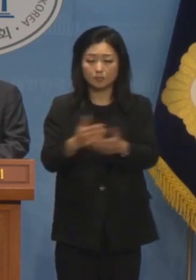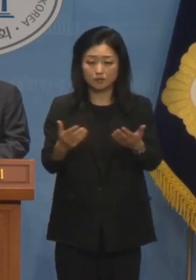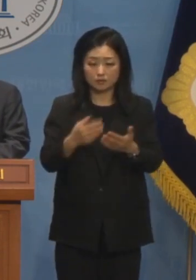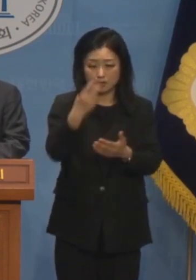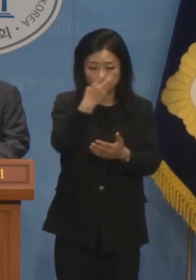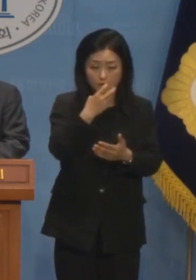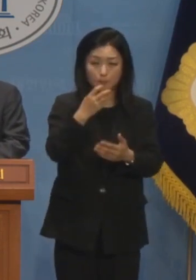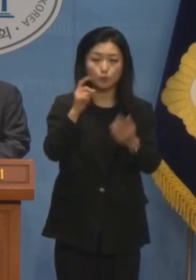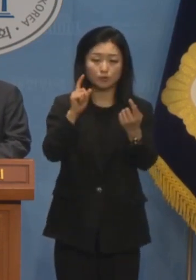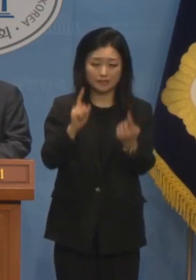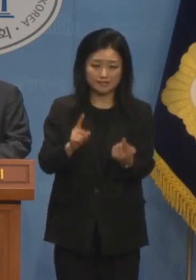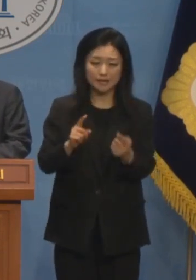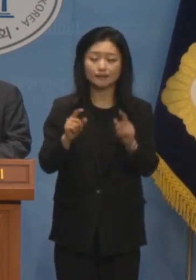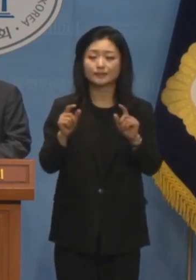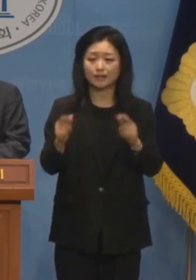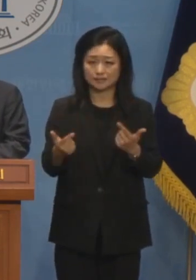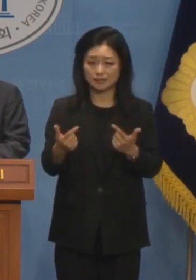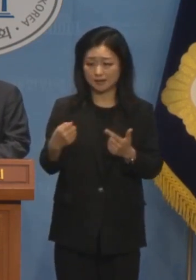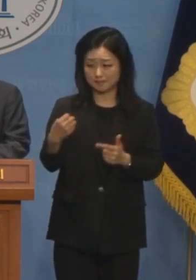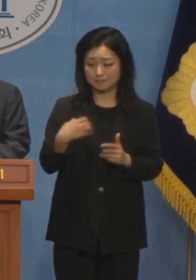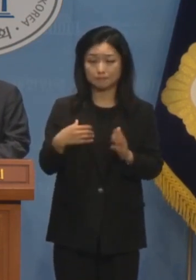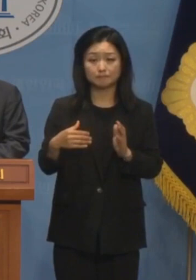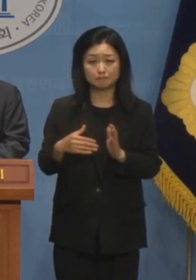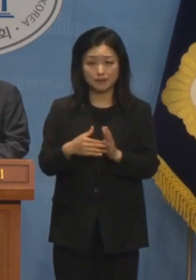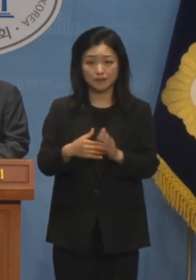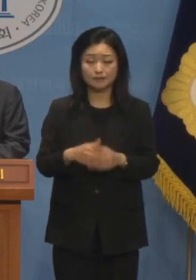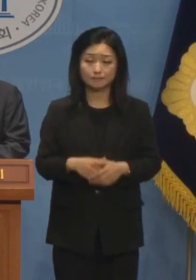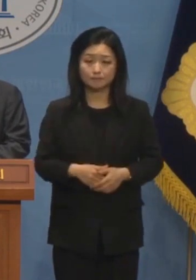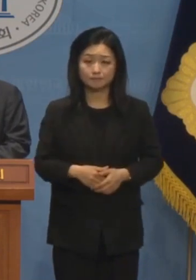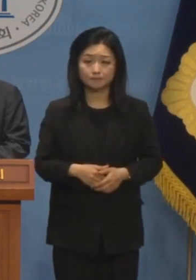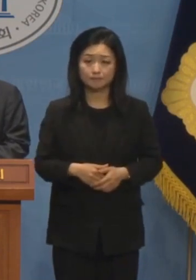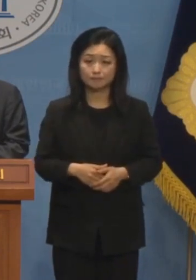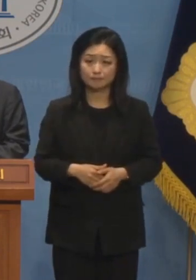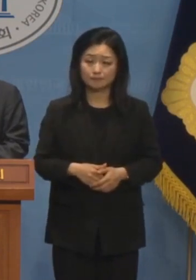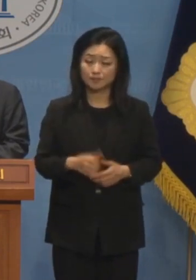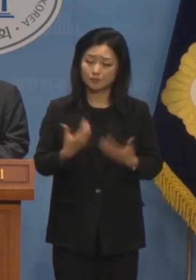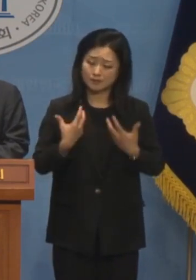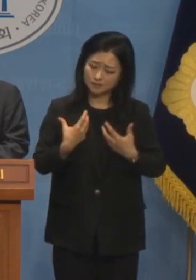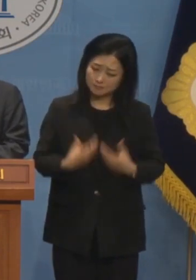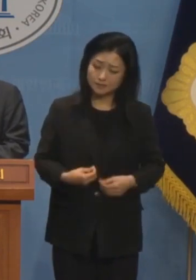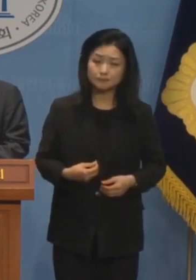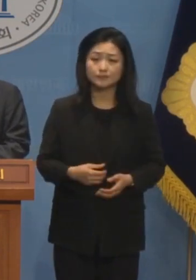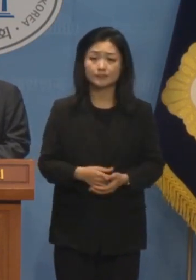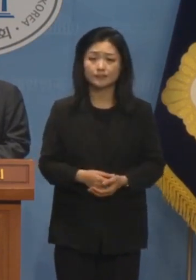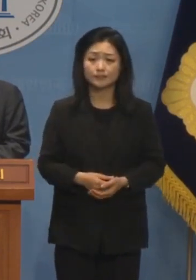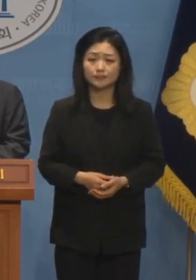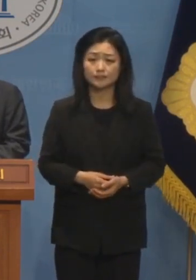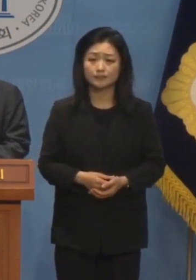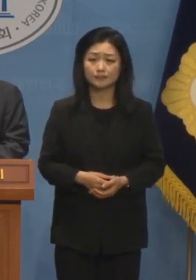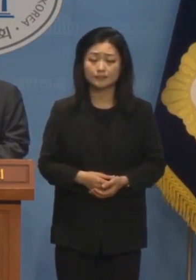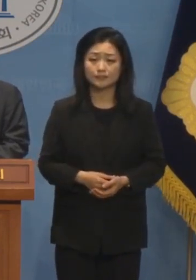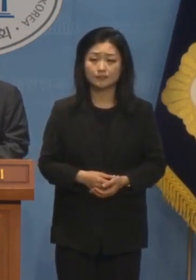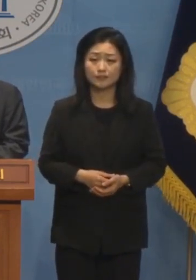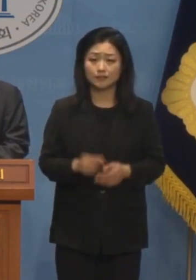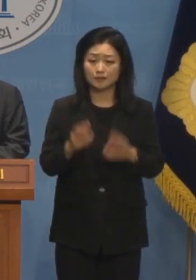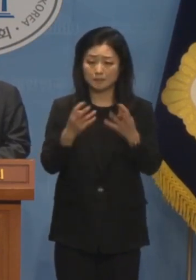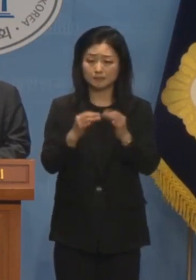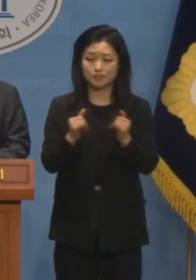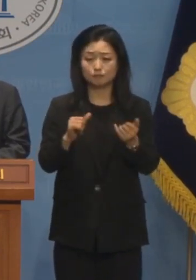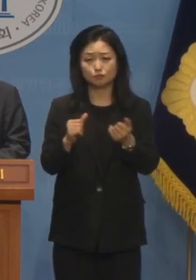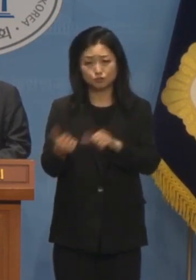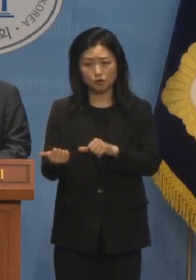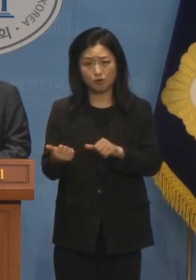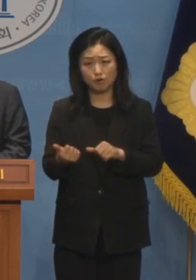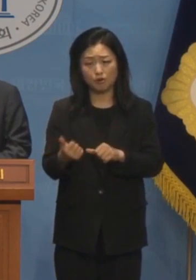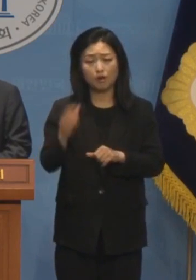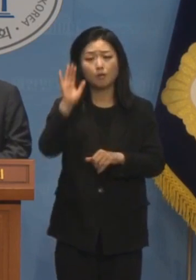특별근로감독 대상은 아니다라는 참으로 한심하고 실망스러운 답변이었습니다. 얼마나 더 많은 노동자들이 죽어야